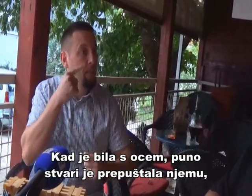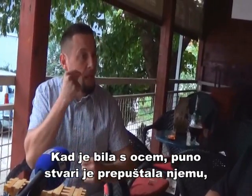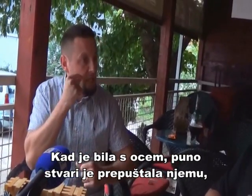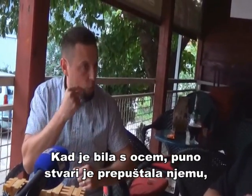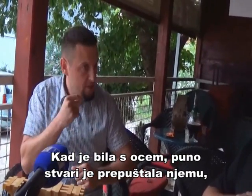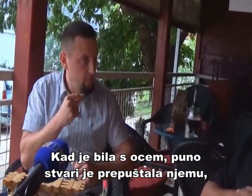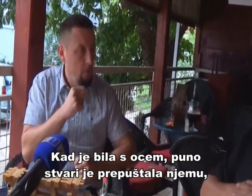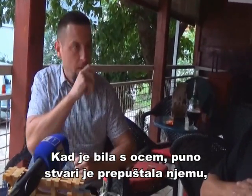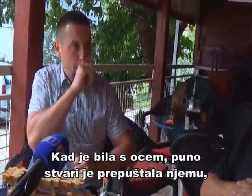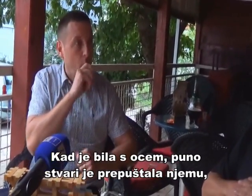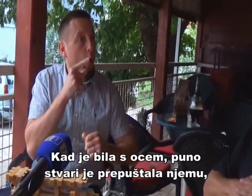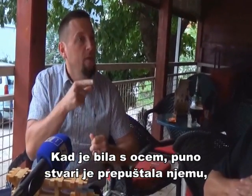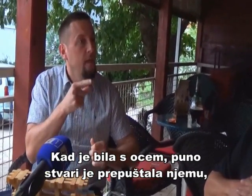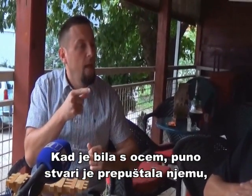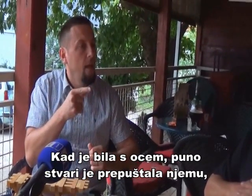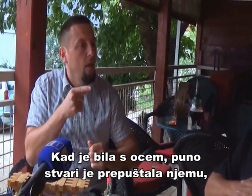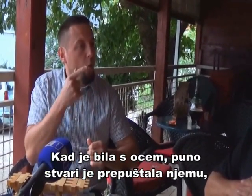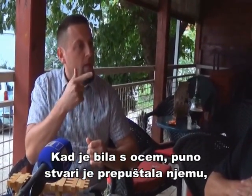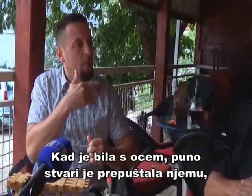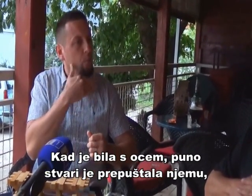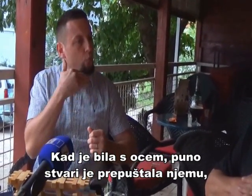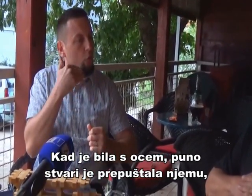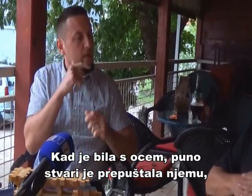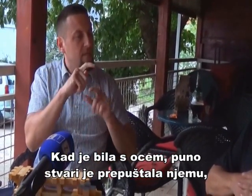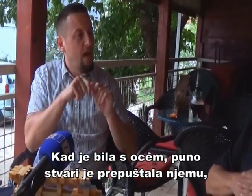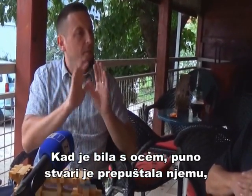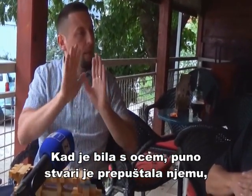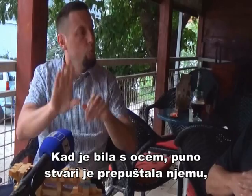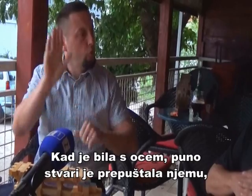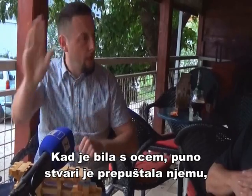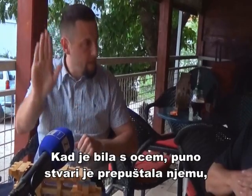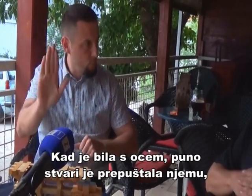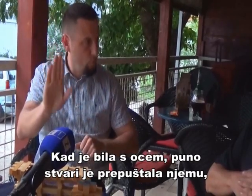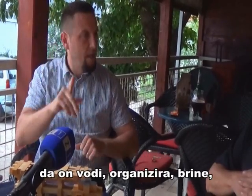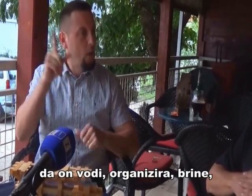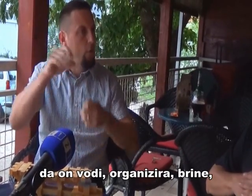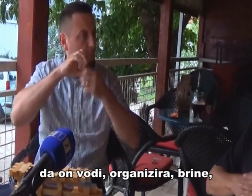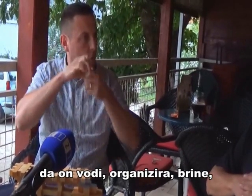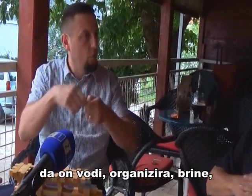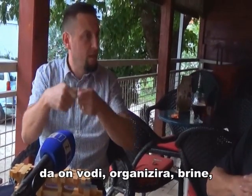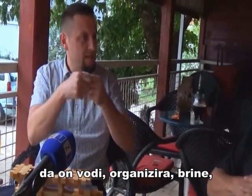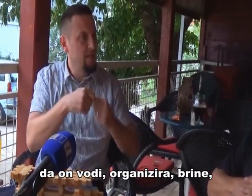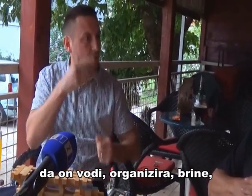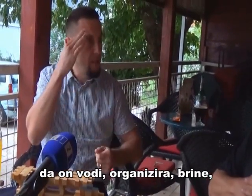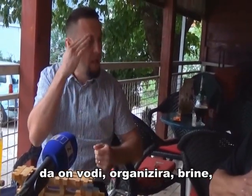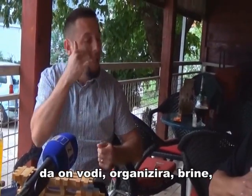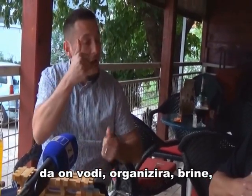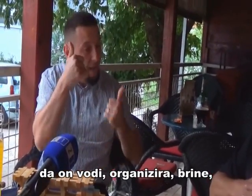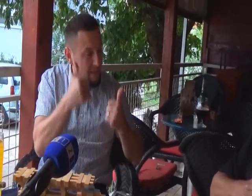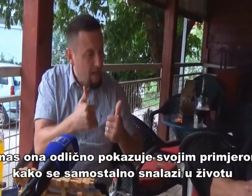bila s ocem, onda je ona puno stvari prepuštala njemu, da ono vodi, organizira, brine. A danas